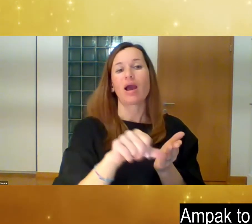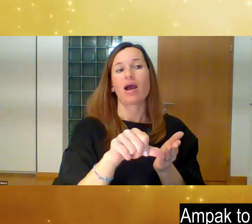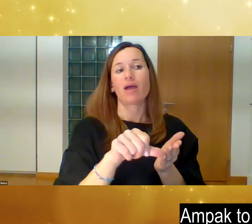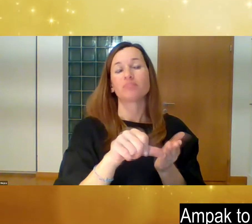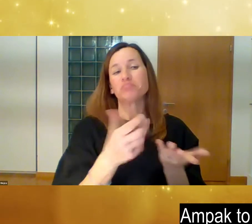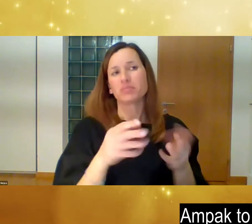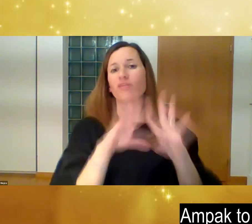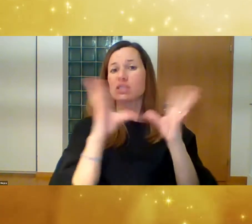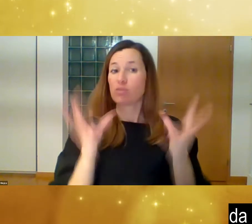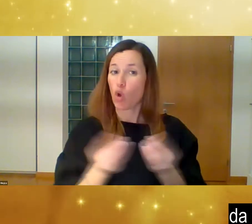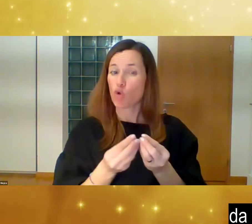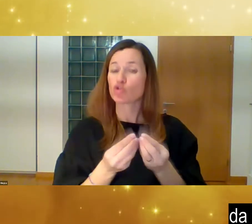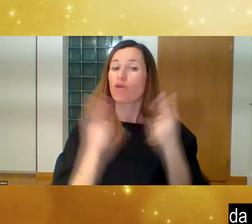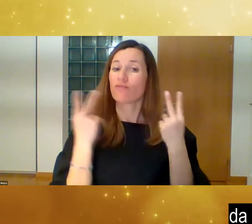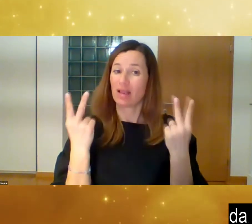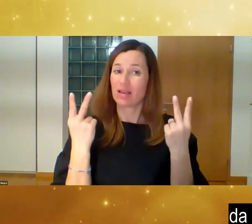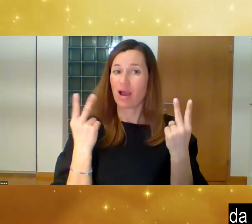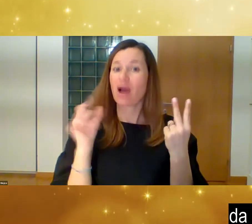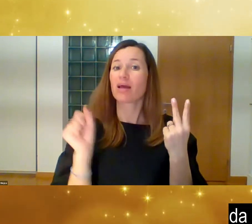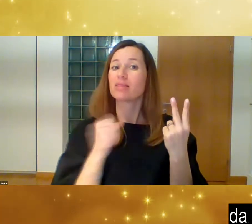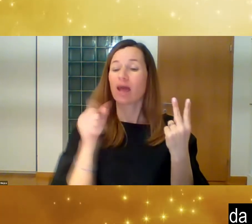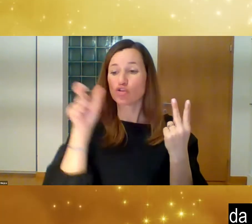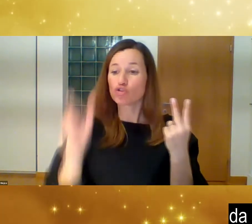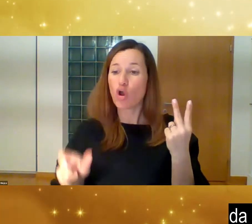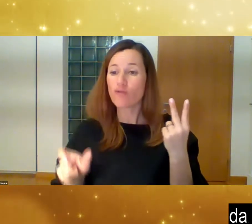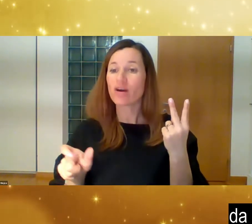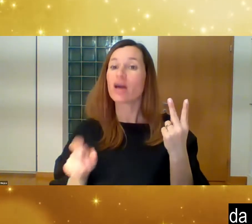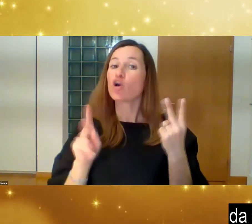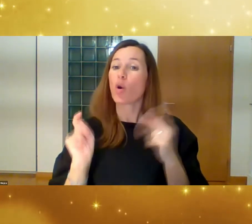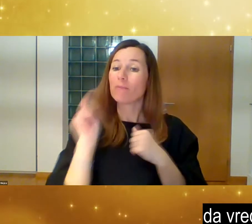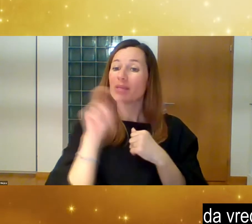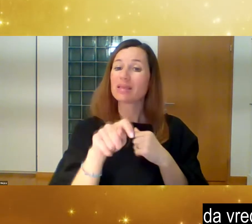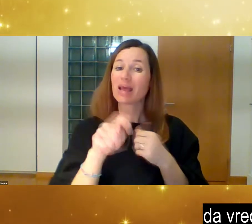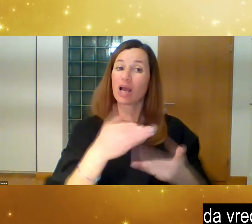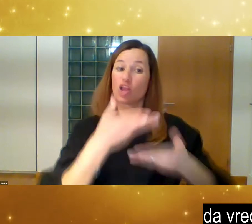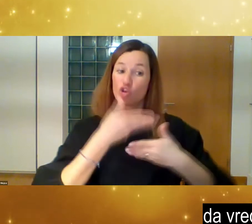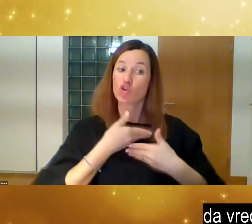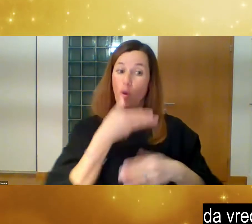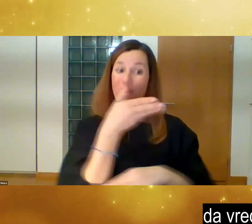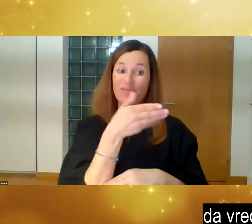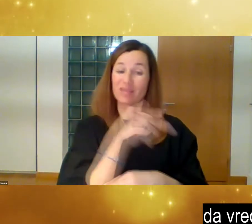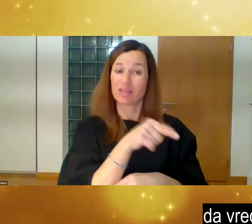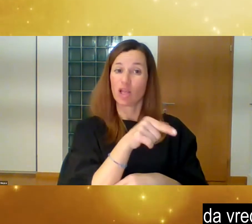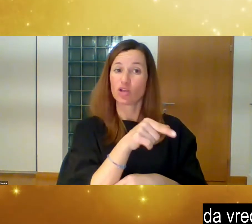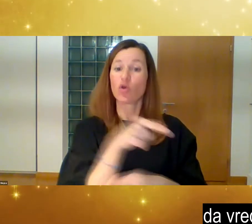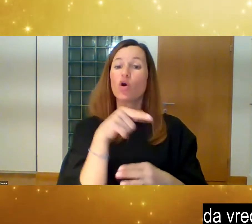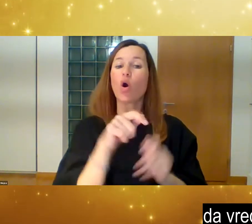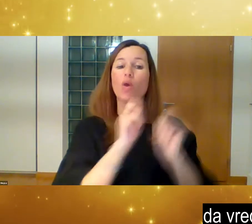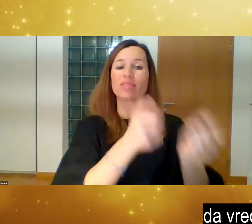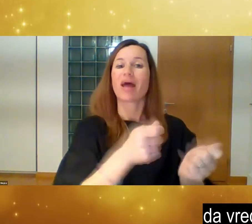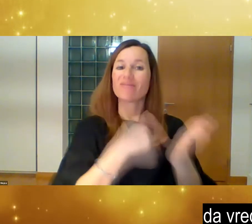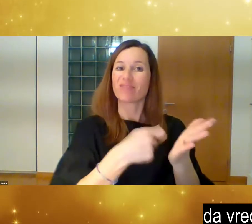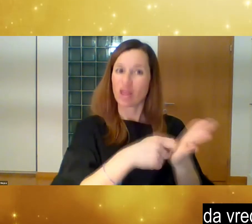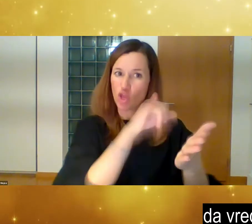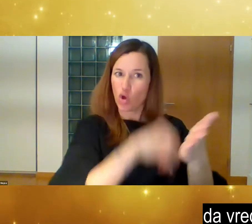načelno velja, da človek, ko pride k dobavitelju, da vrednotnico in